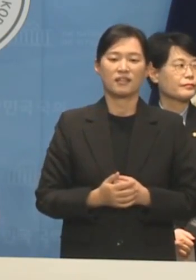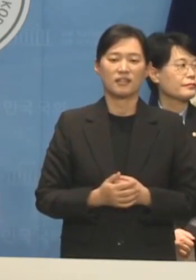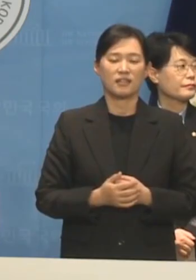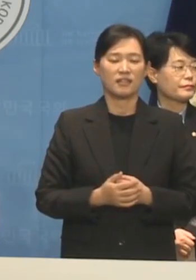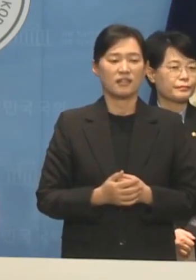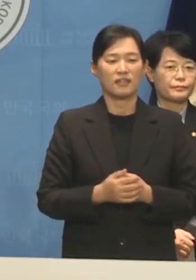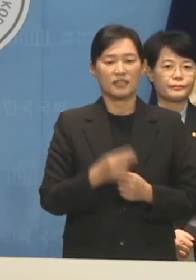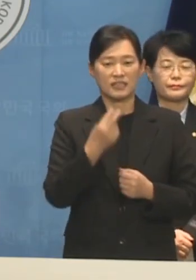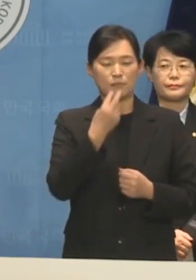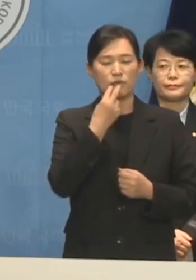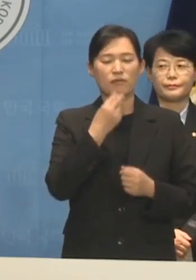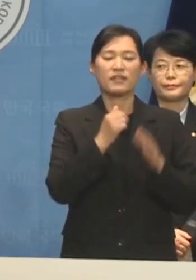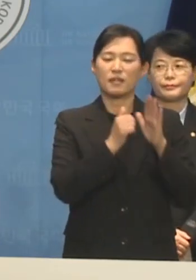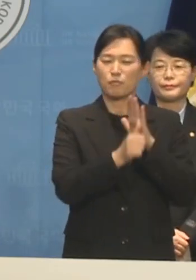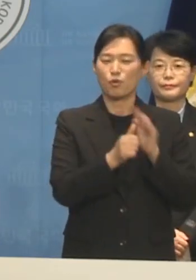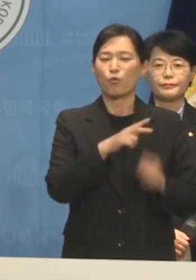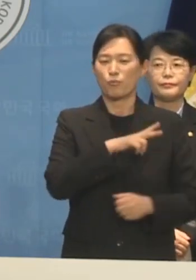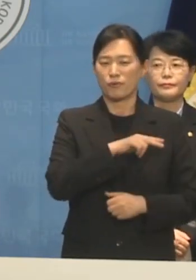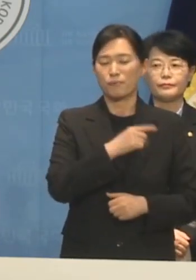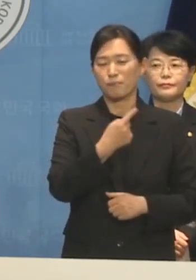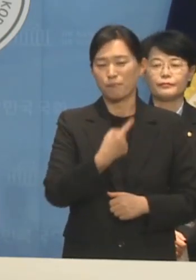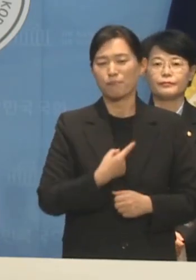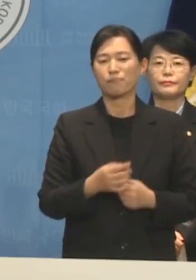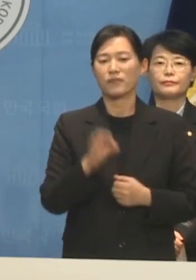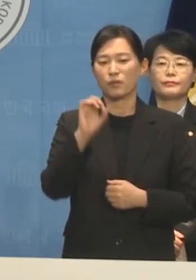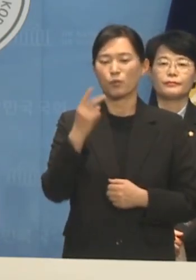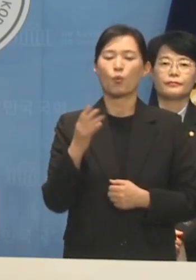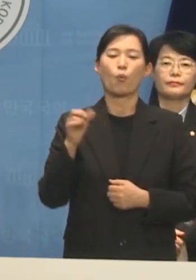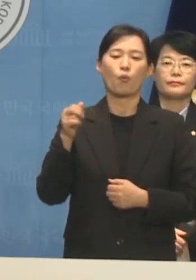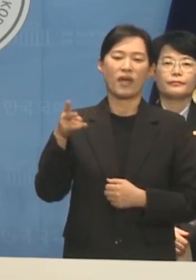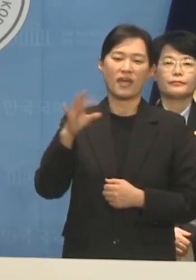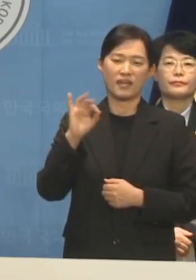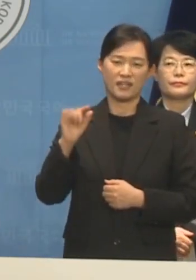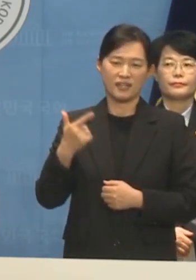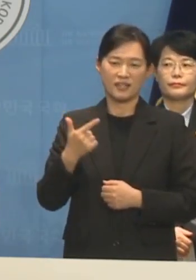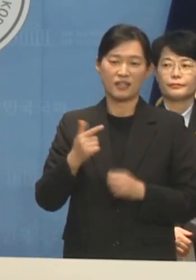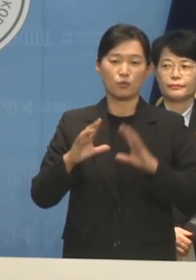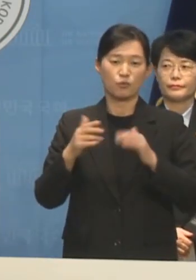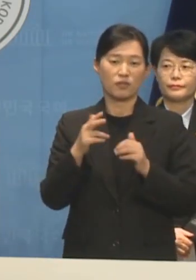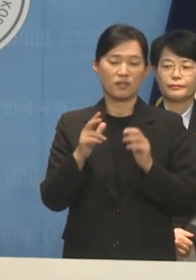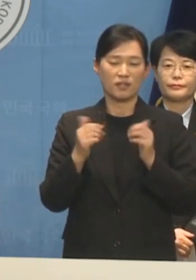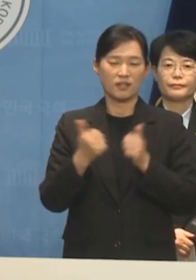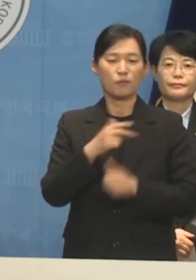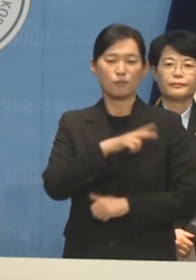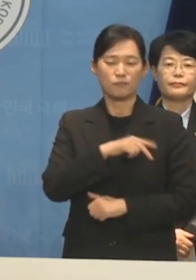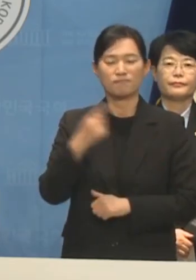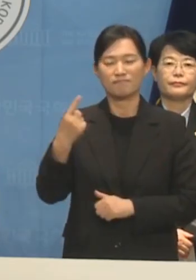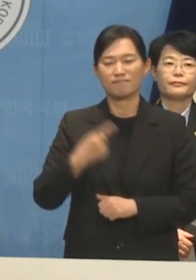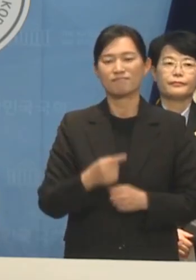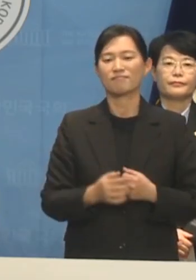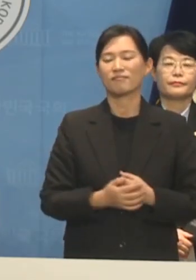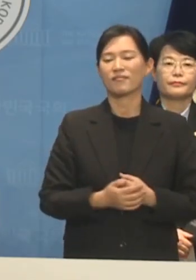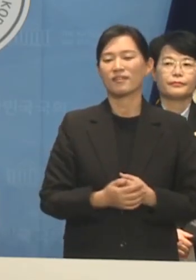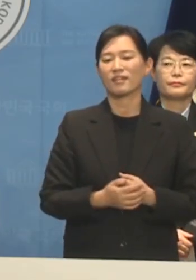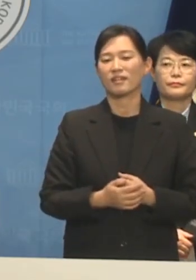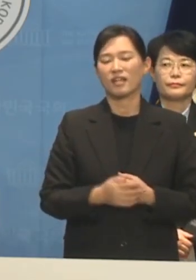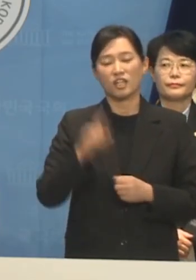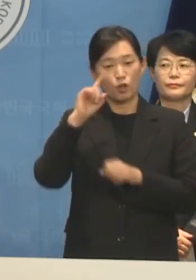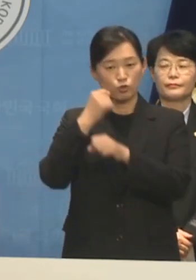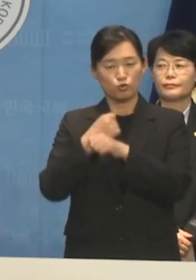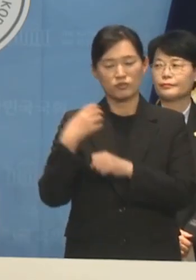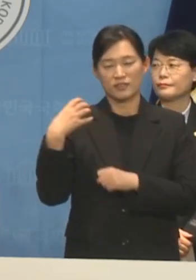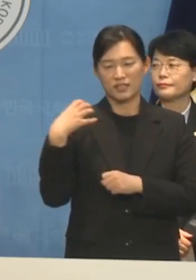참석해 주셨습니다. 용해인 국회 생명안전포럼 공동대표 의원 참석해 주셨습니다. 김남희